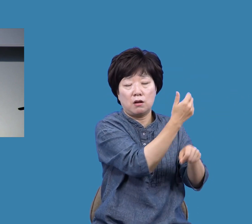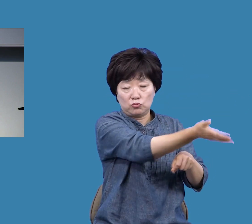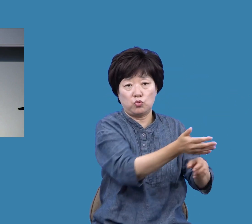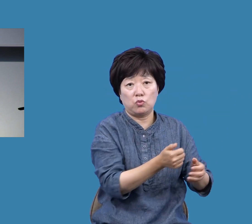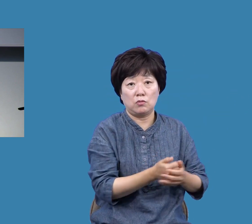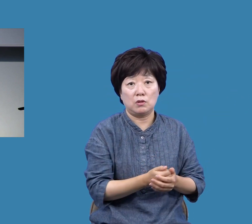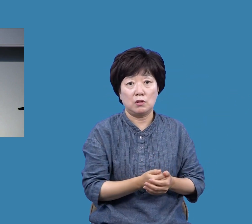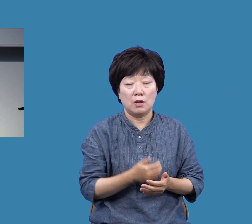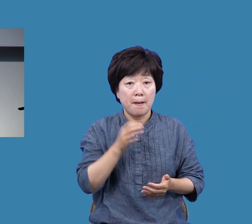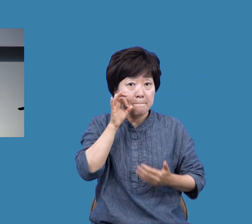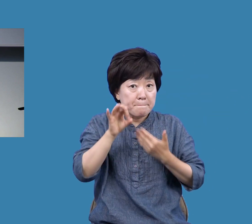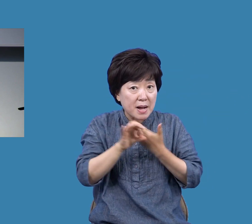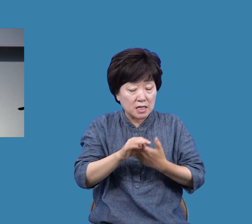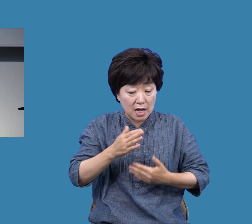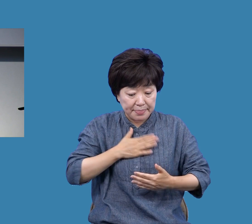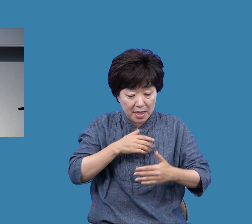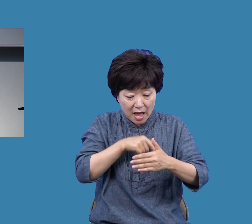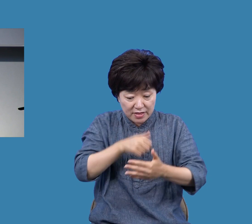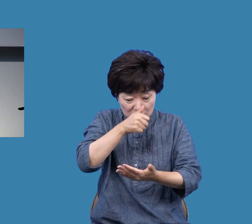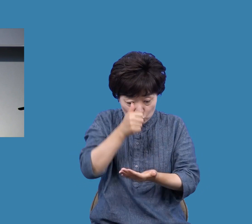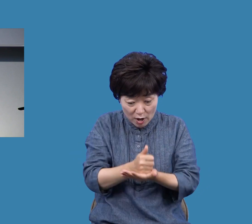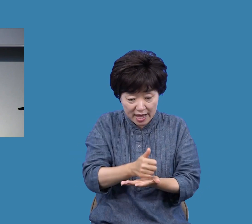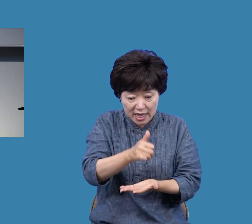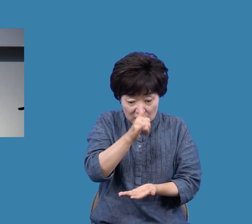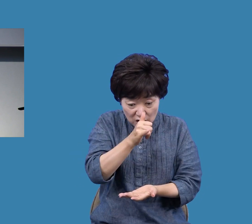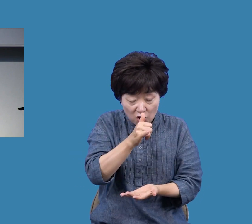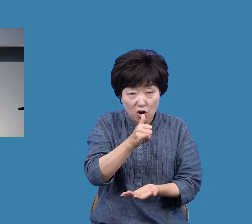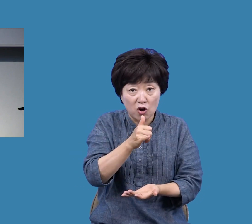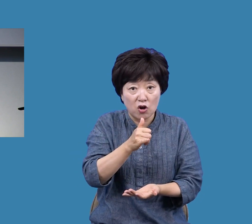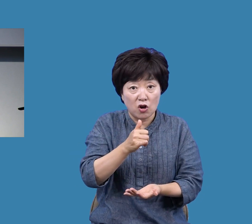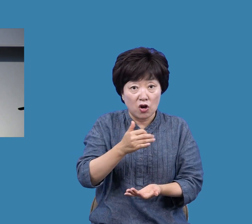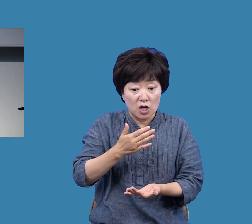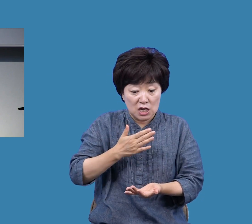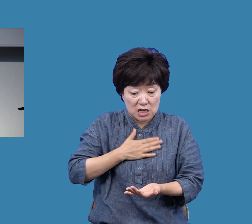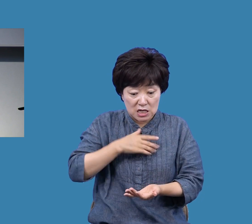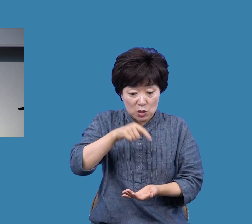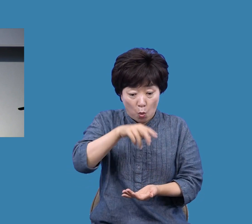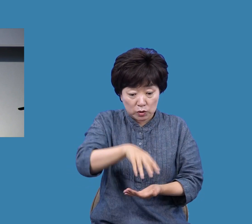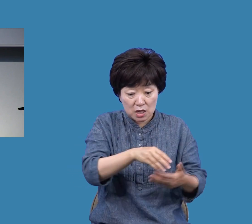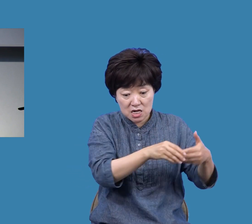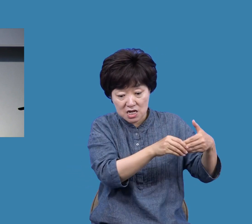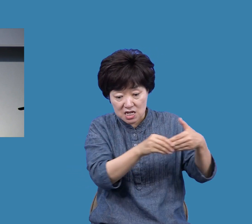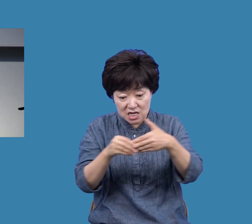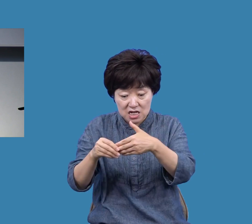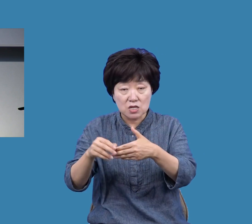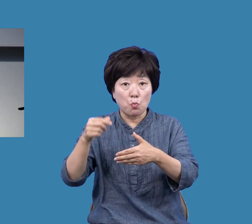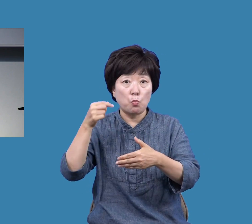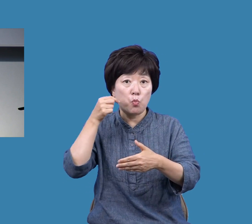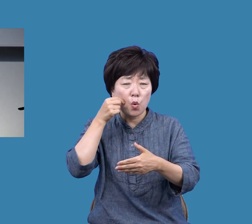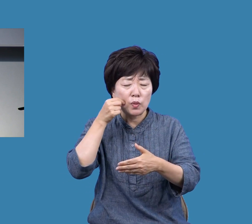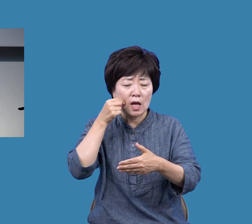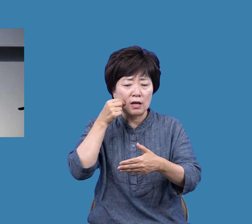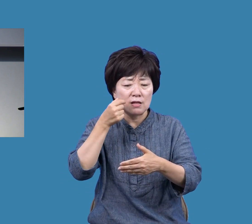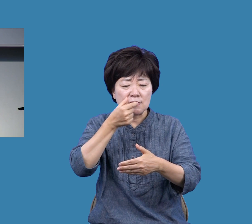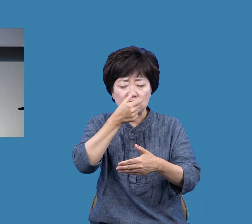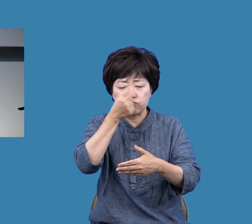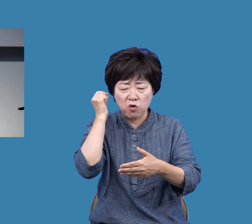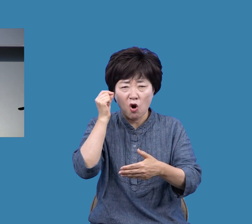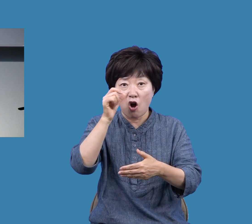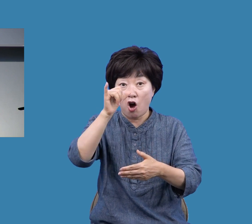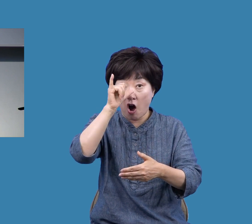만약 제 안에 죄가 있거나 만약 제 안에 이곳을 끌고 가지 못할 만한 결함이 하나님